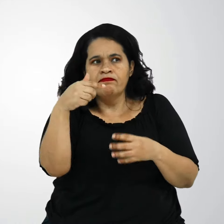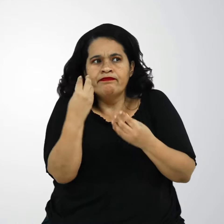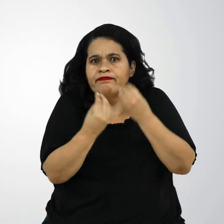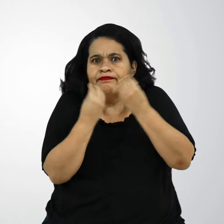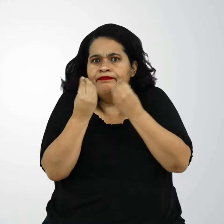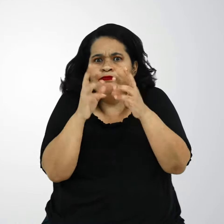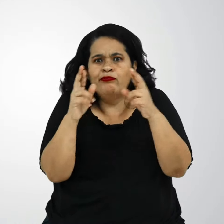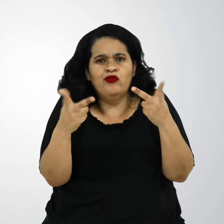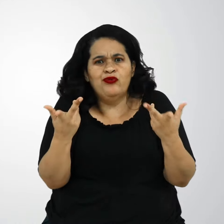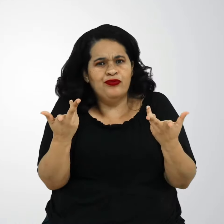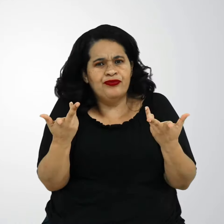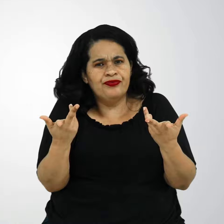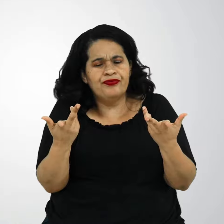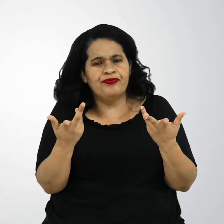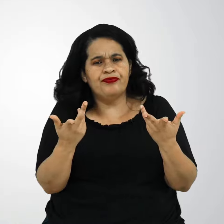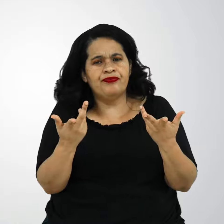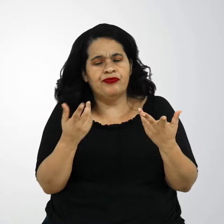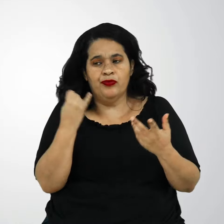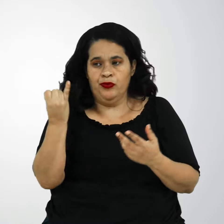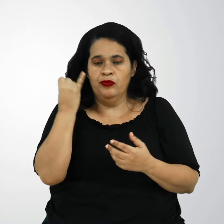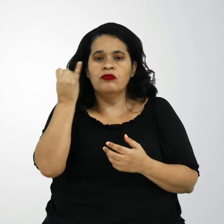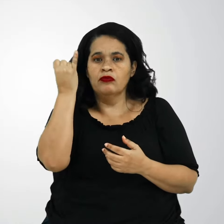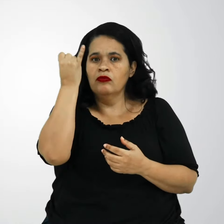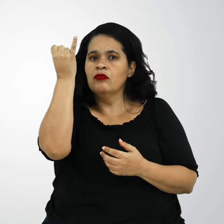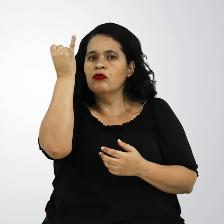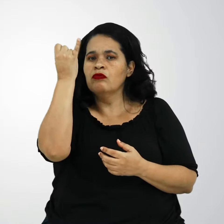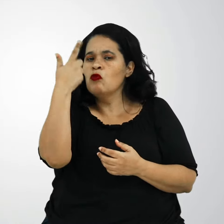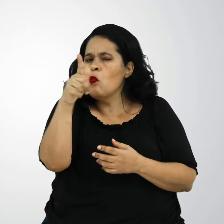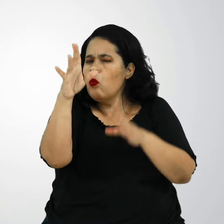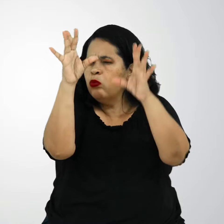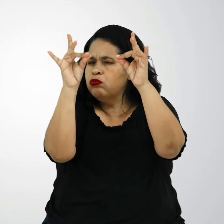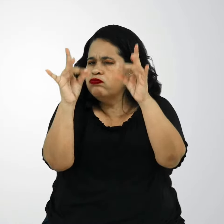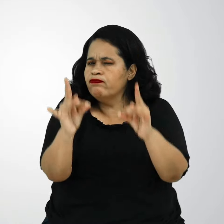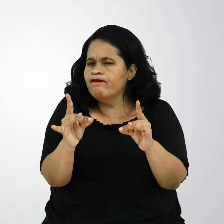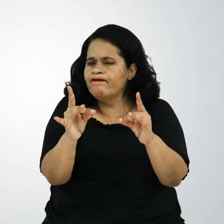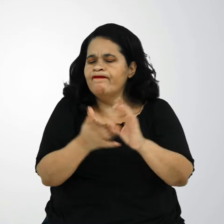diferente. Então, isso é importante. Agora, outro detalhe,